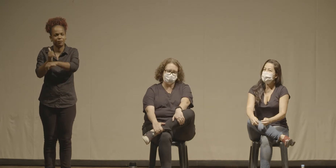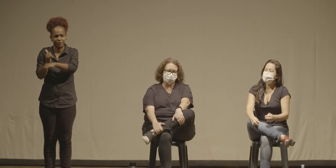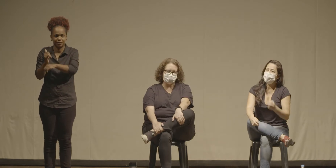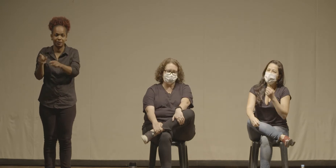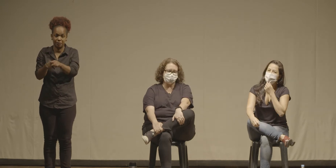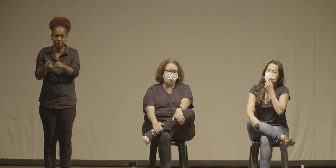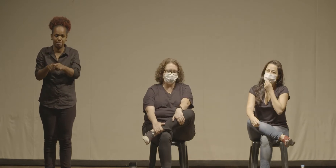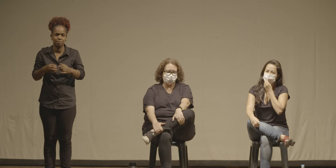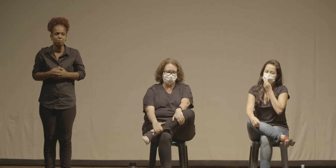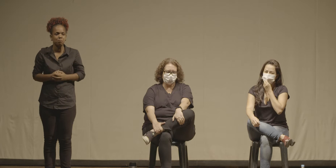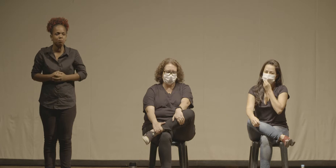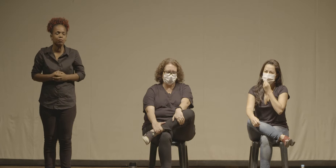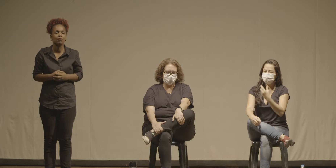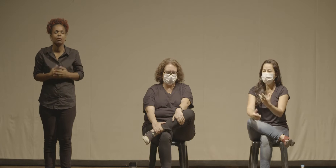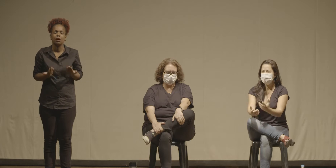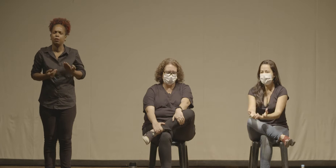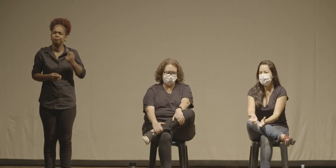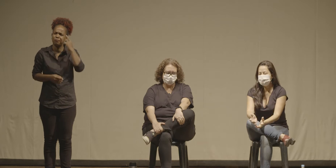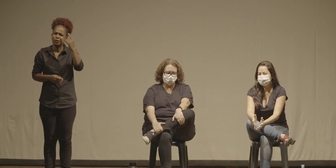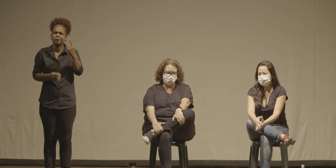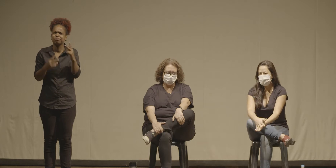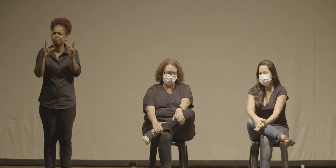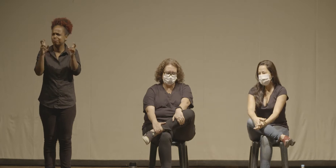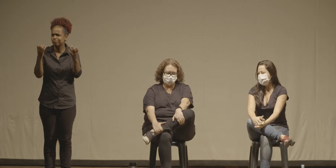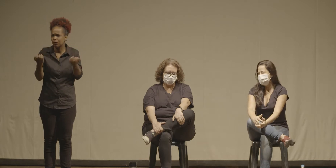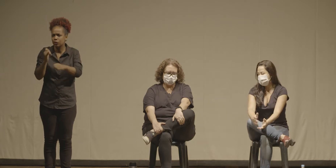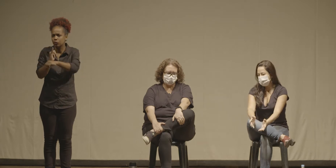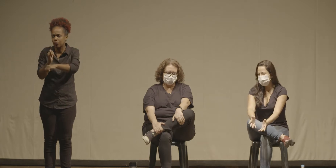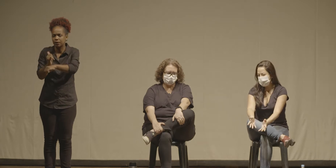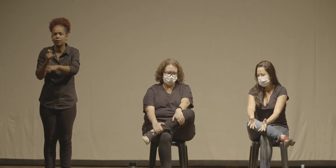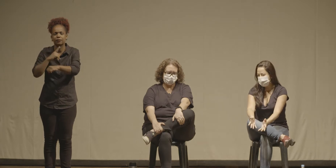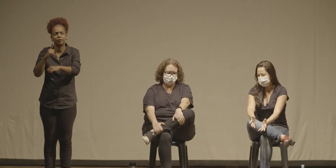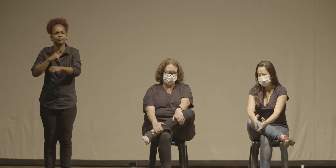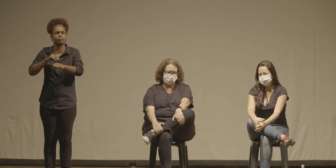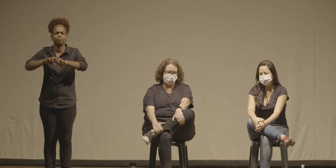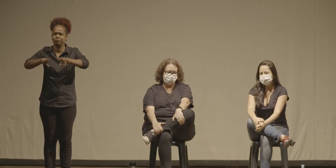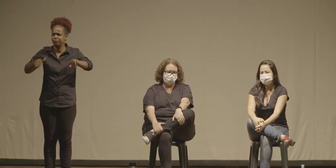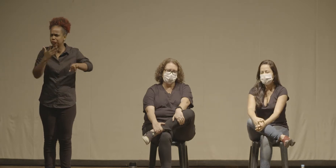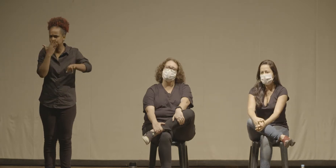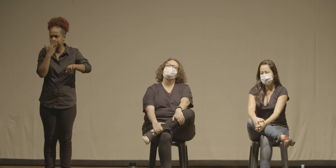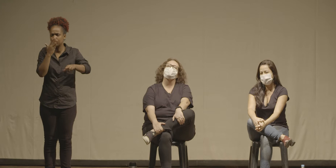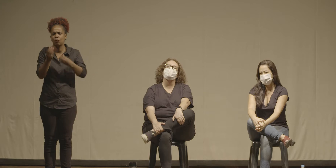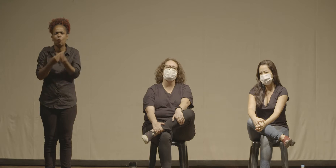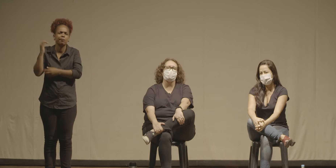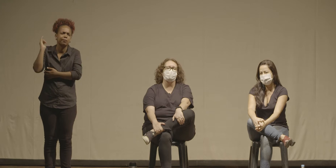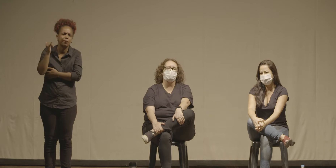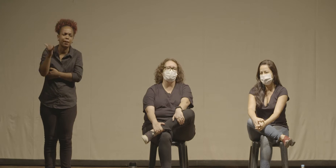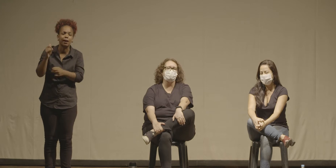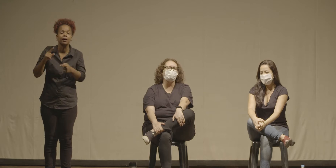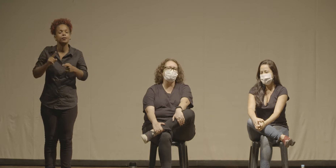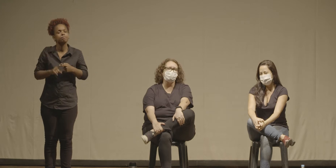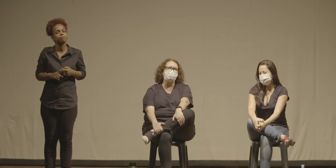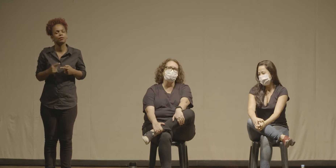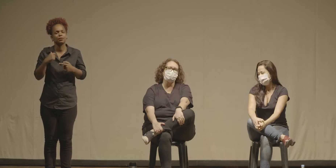né? Porque quando a gente pensa em documentário, existem vários estilos de narrativa. a gente trabalha